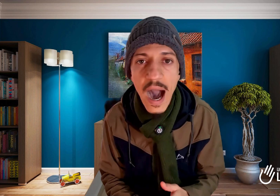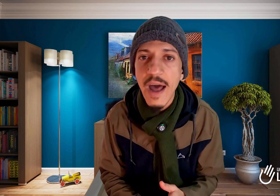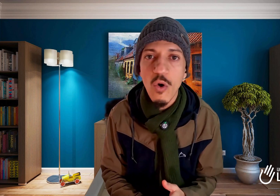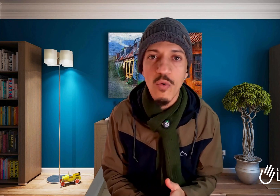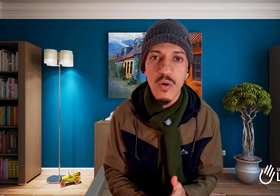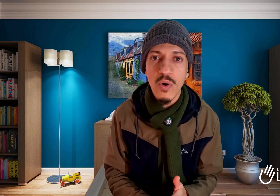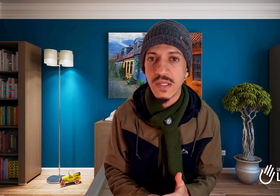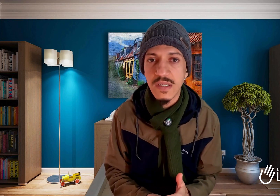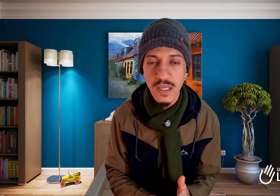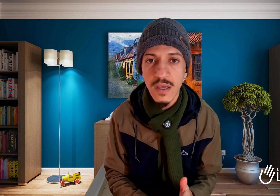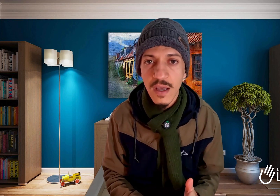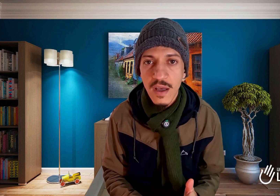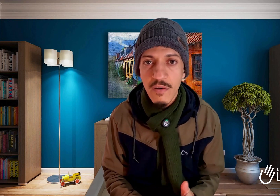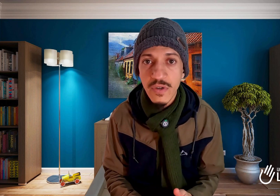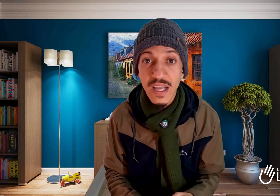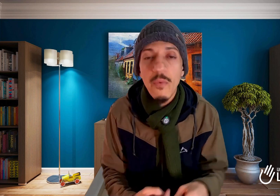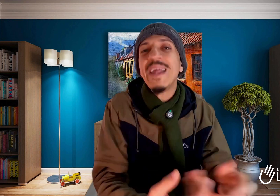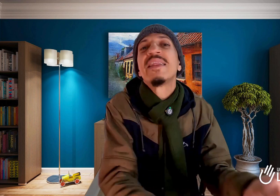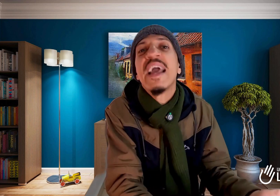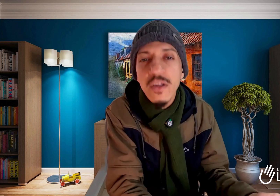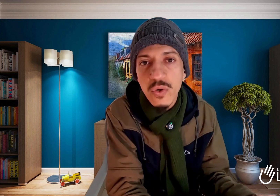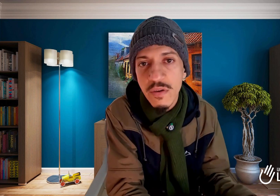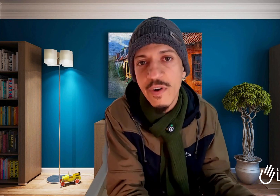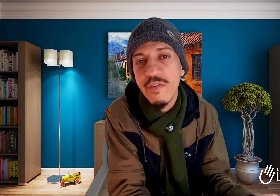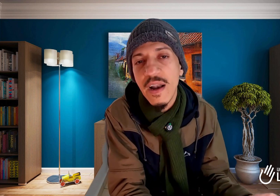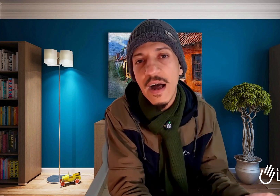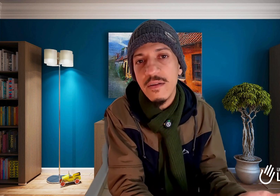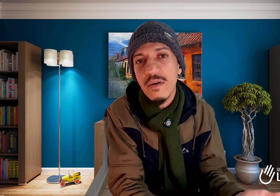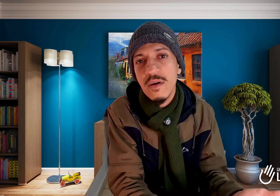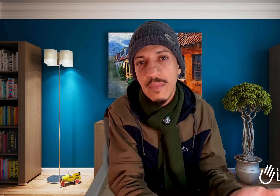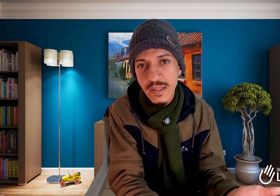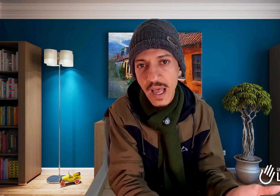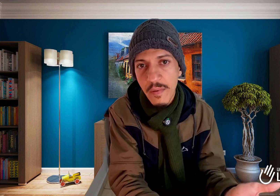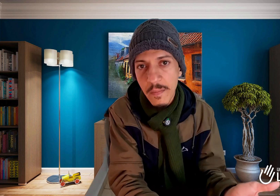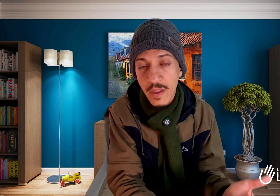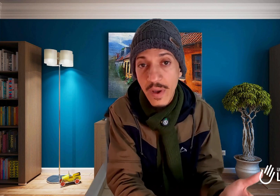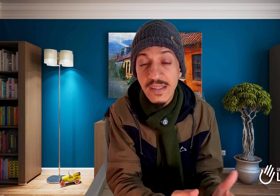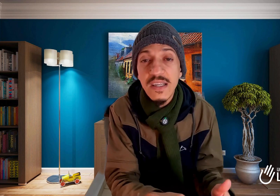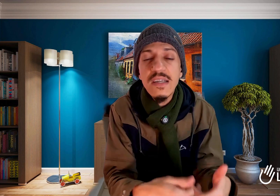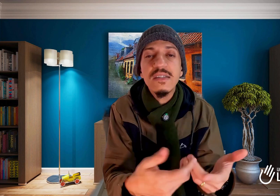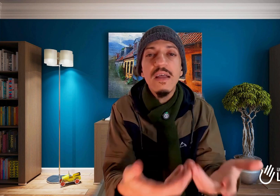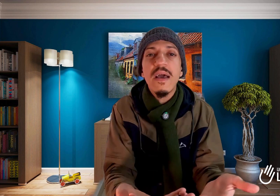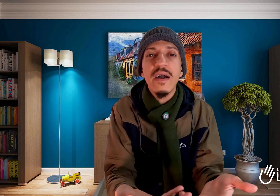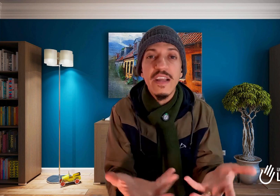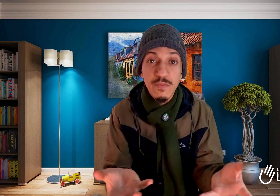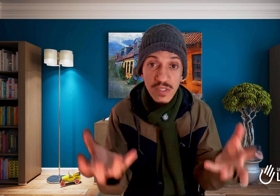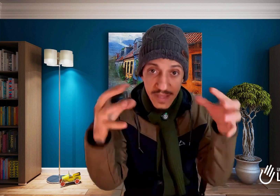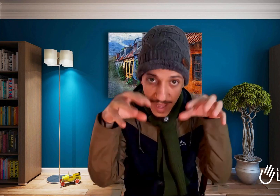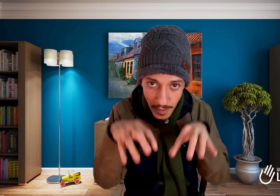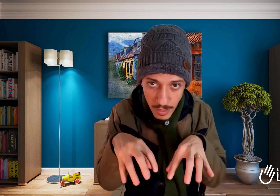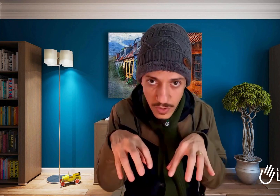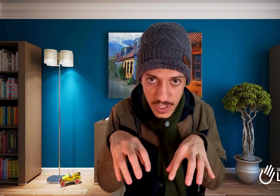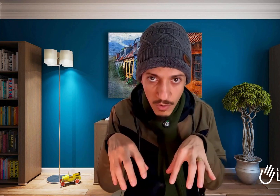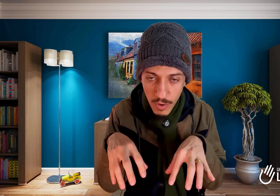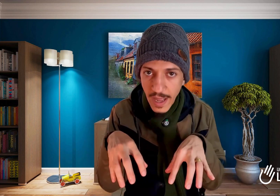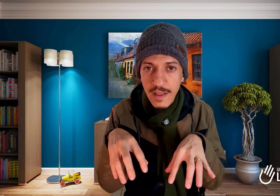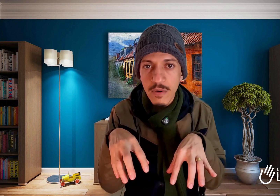alguma coisa assim, você não entende o que foi falado, percebe? Então existem mecanismos dentro de qualquer língua que